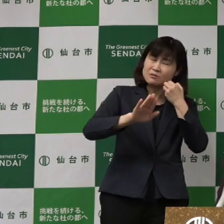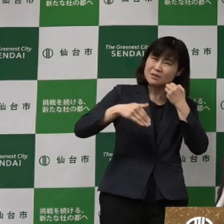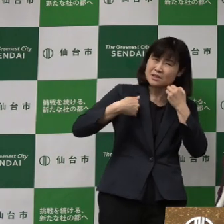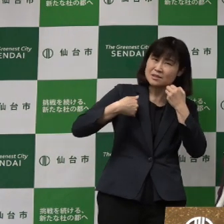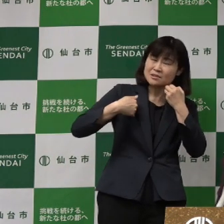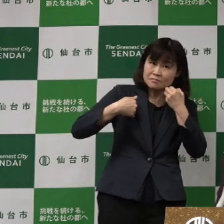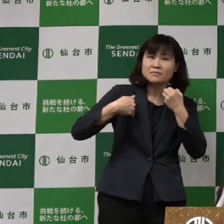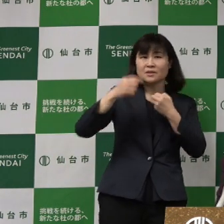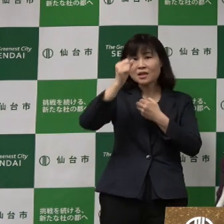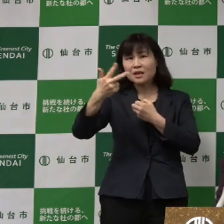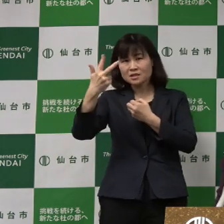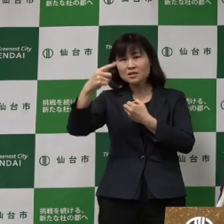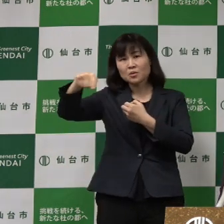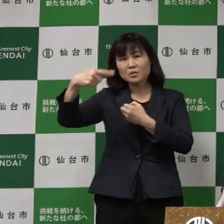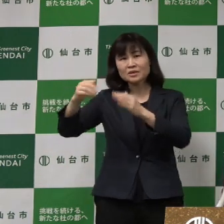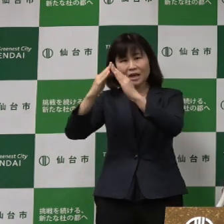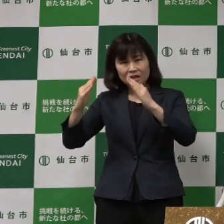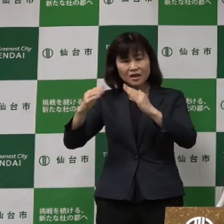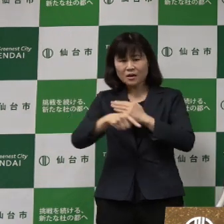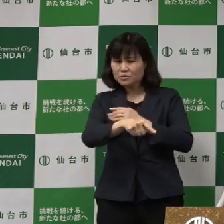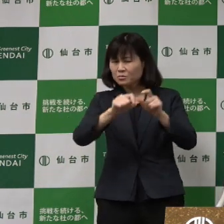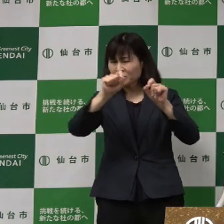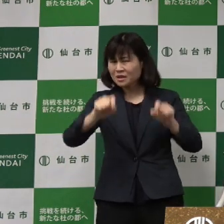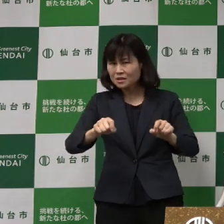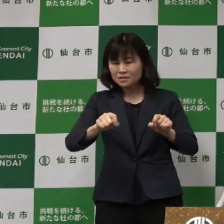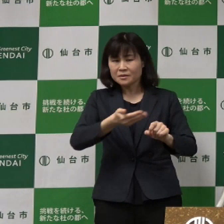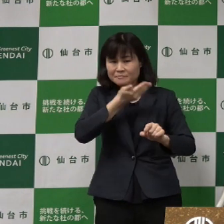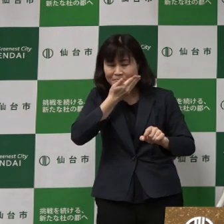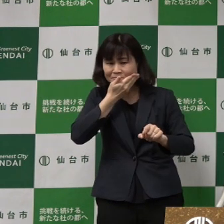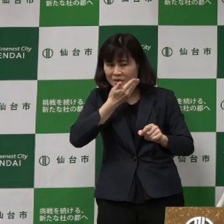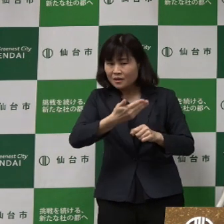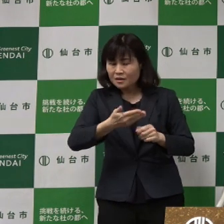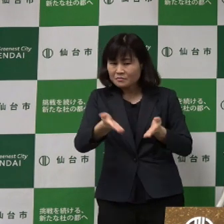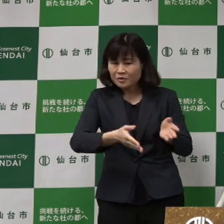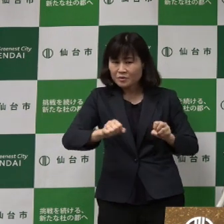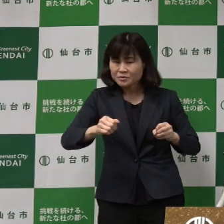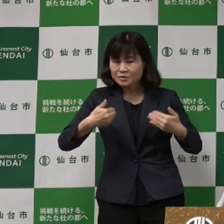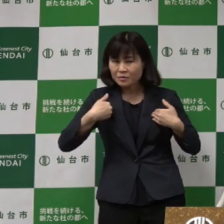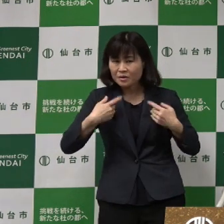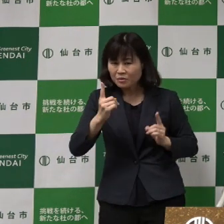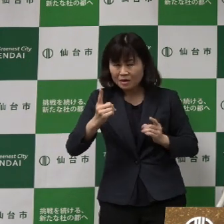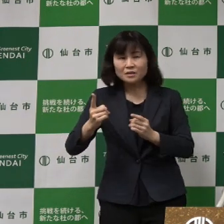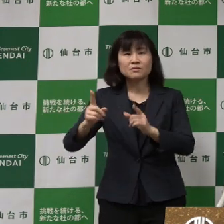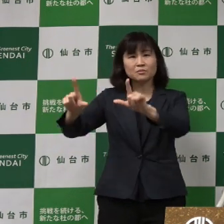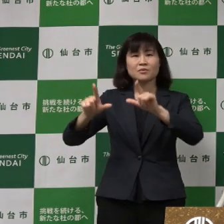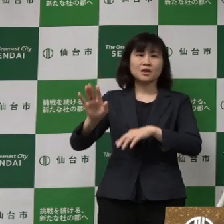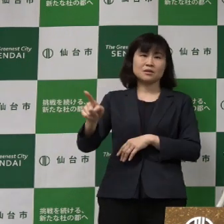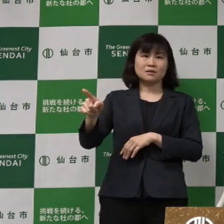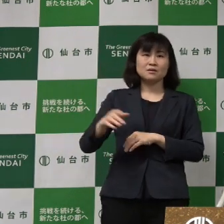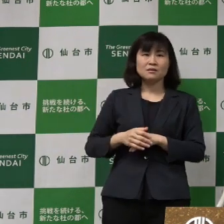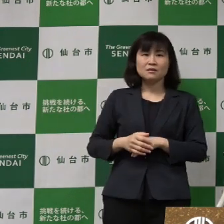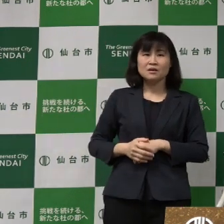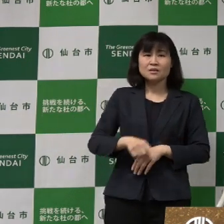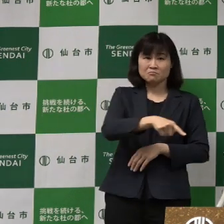市教委が重大事態に認定するかを考えていらっしゃるという報道がありました。市長はこの事案があ